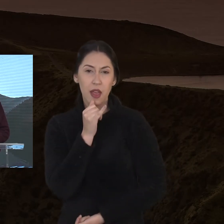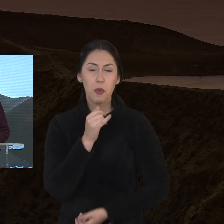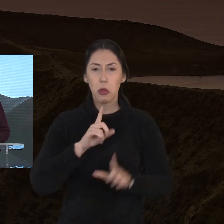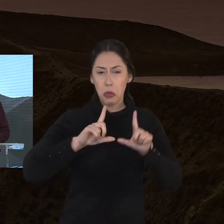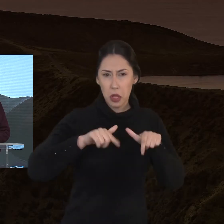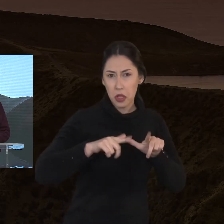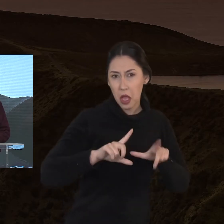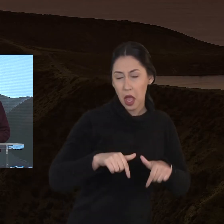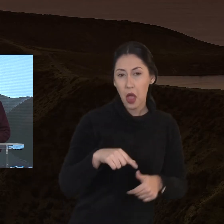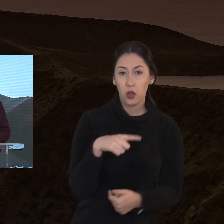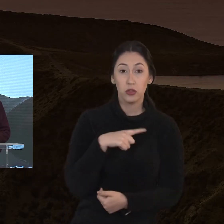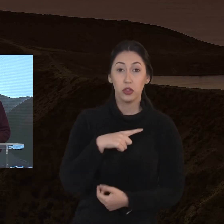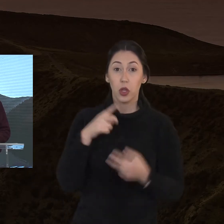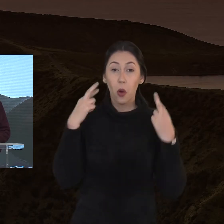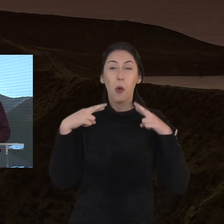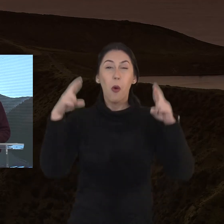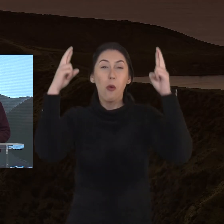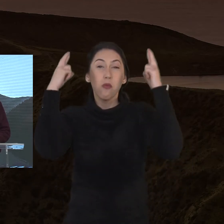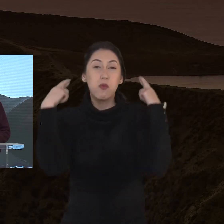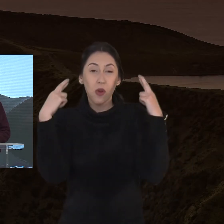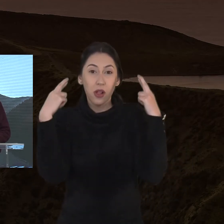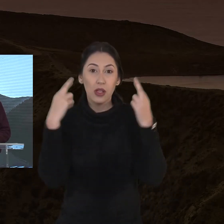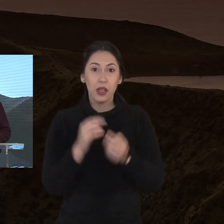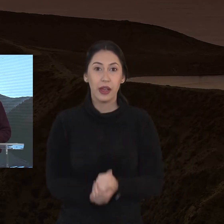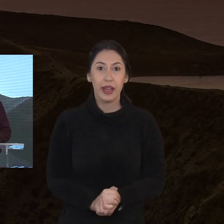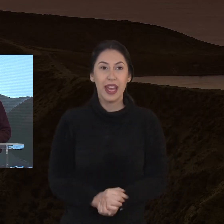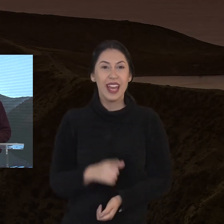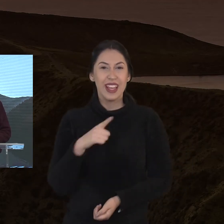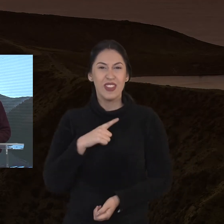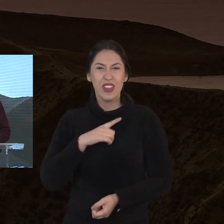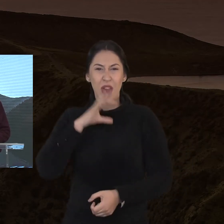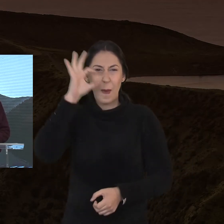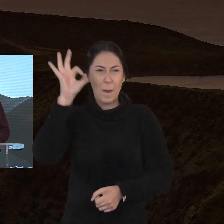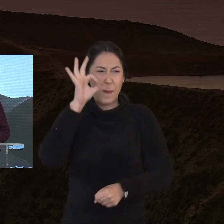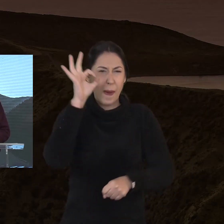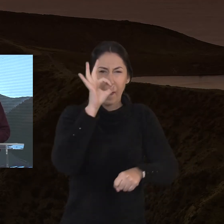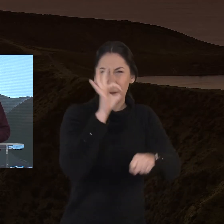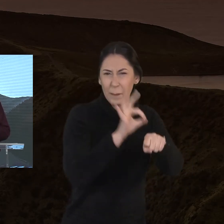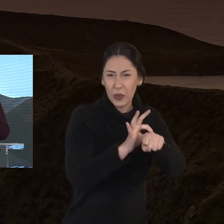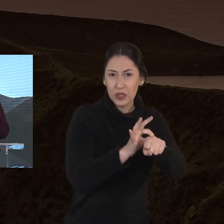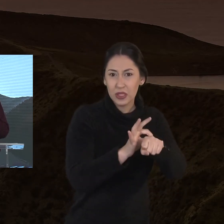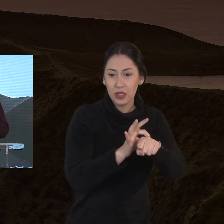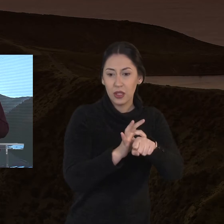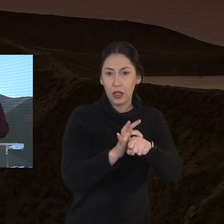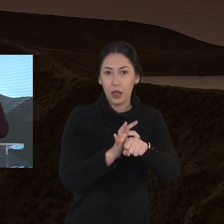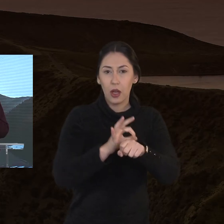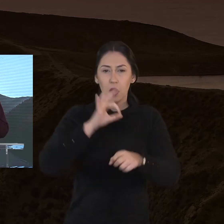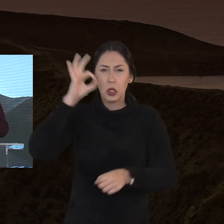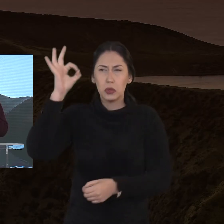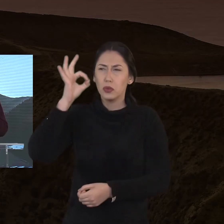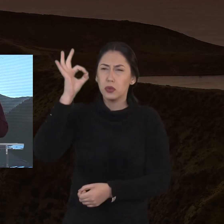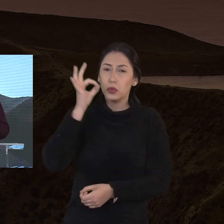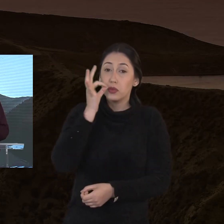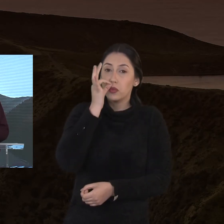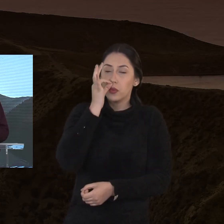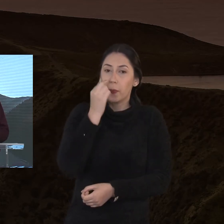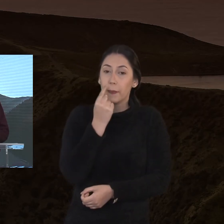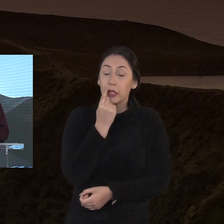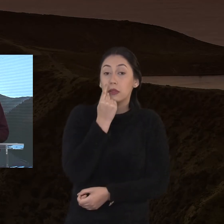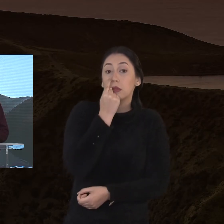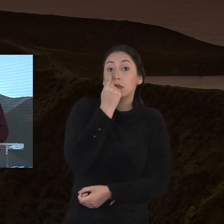que eram alvo dos ataques daquelas moscas varejeiras que entravam pelos pelas narinas